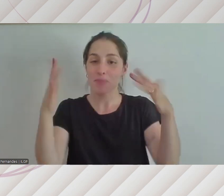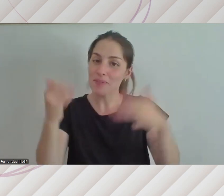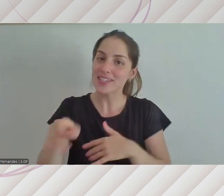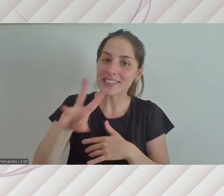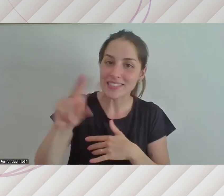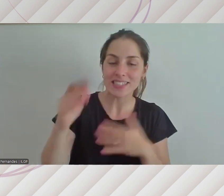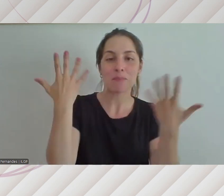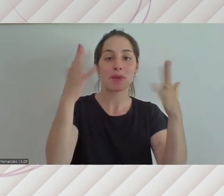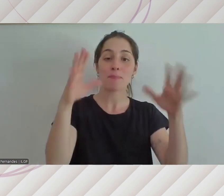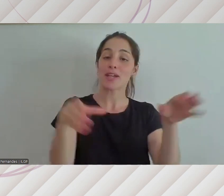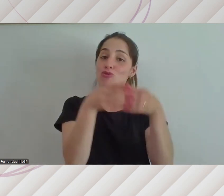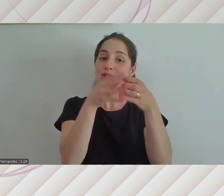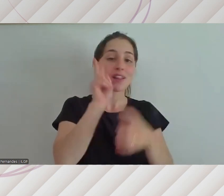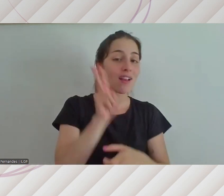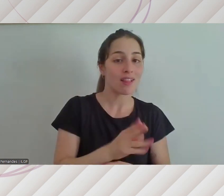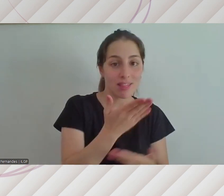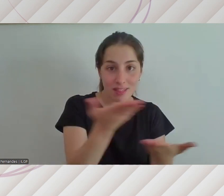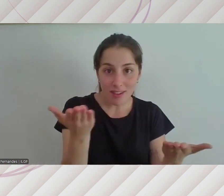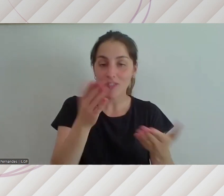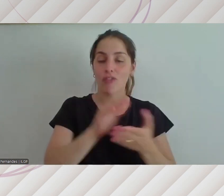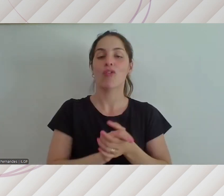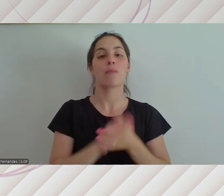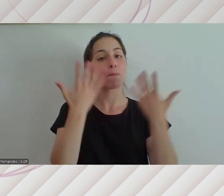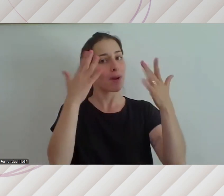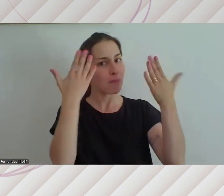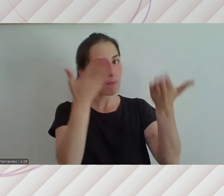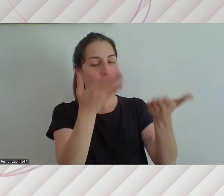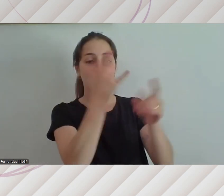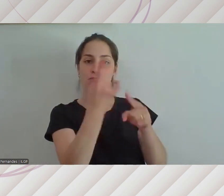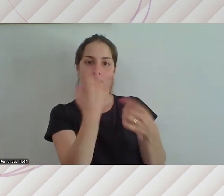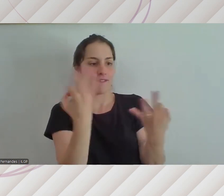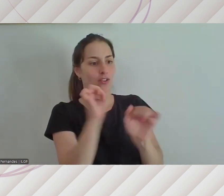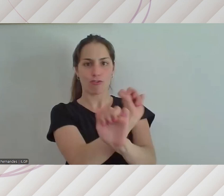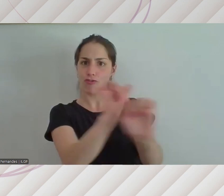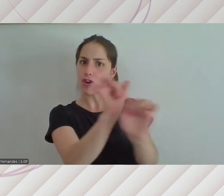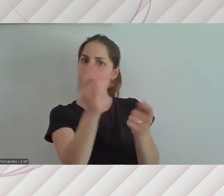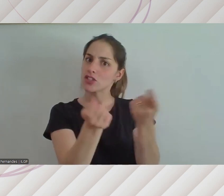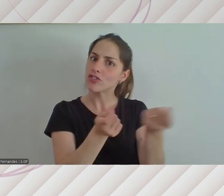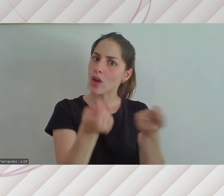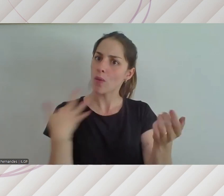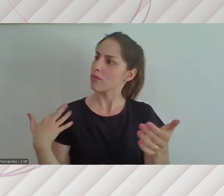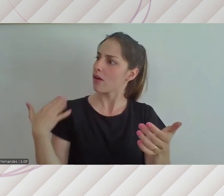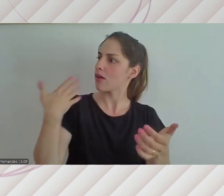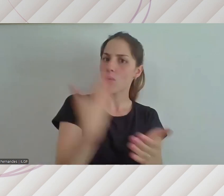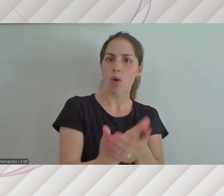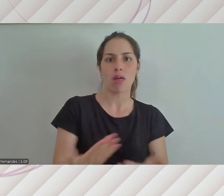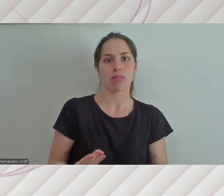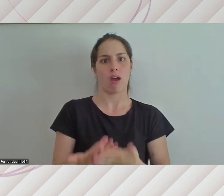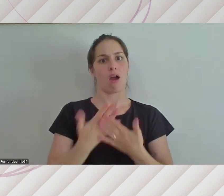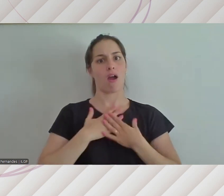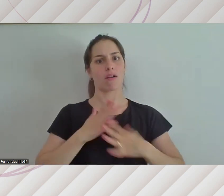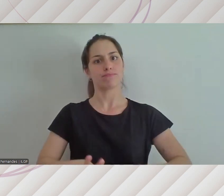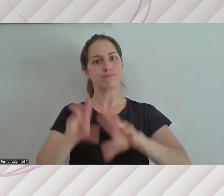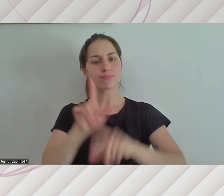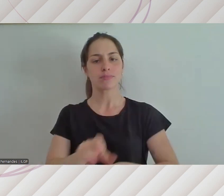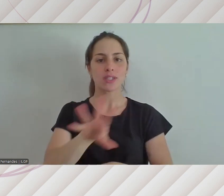Conselho Diretivo também e pela forma como a sua ou a vossa gestão tem permitido a evolução do INA